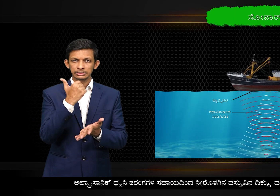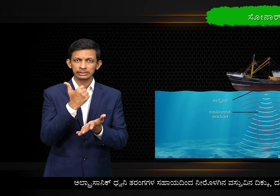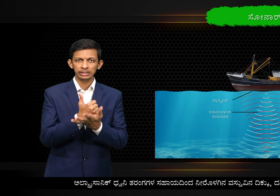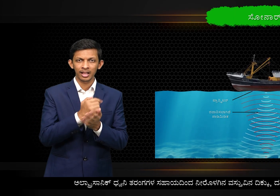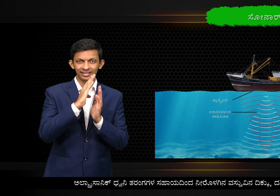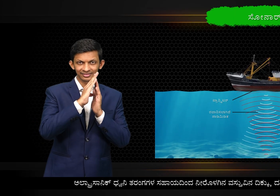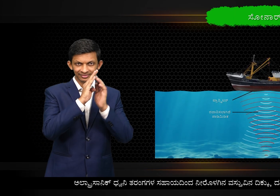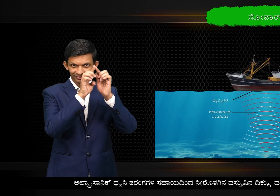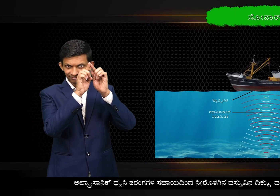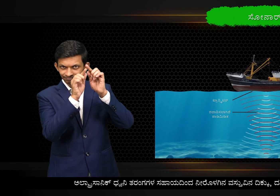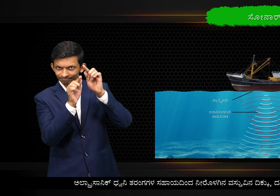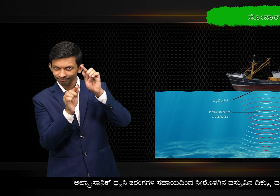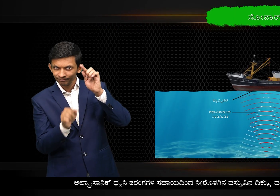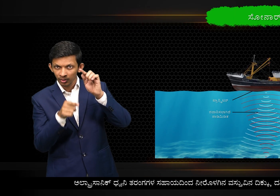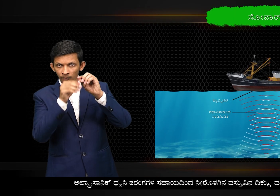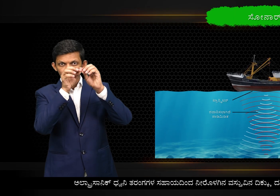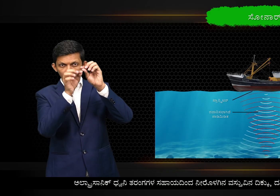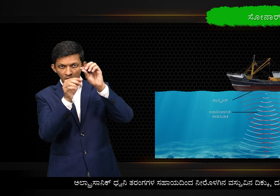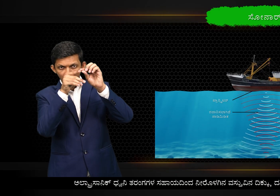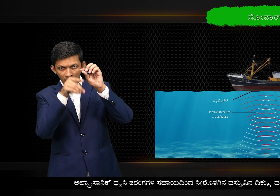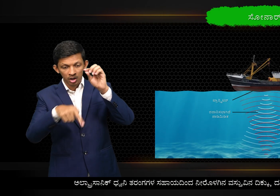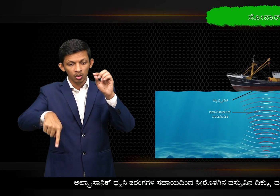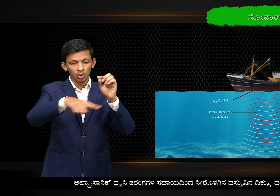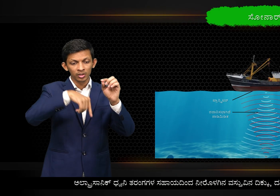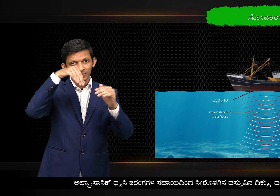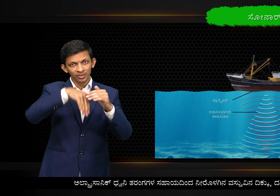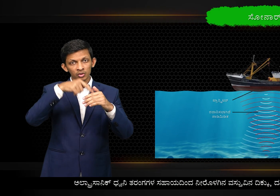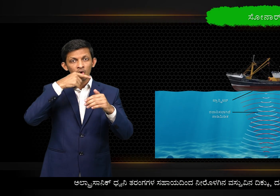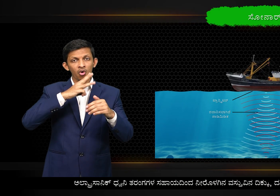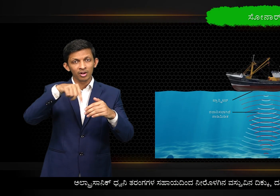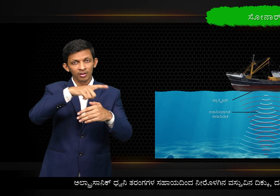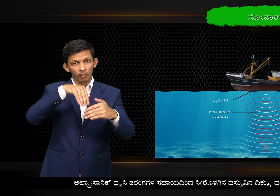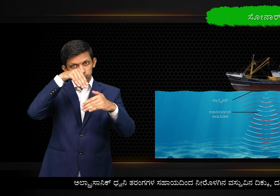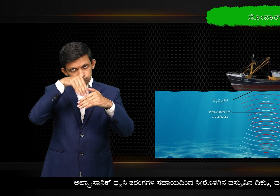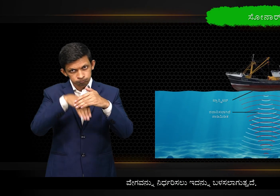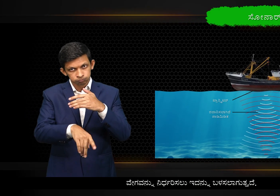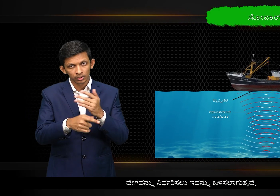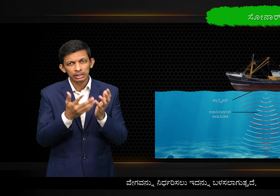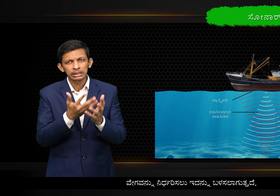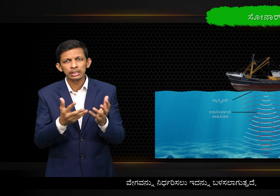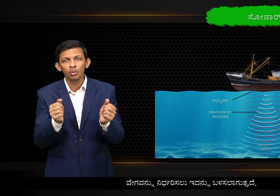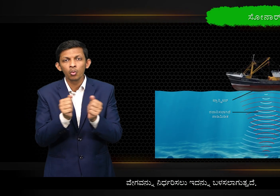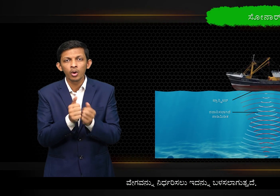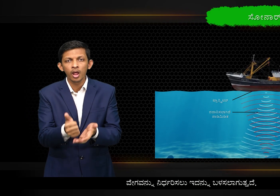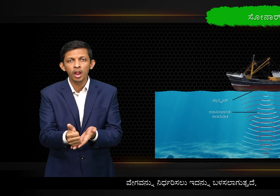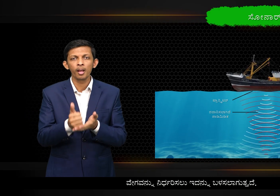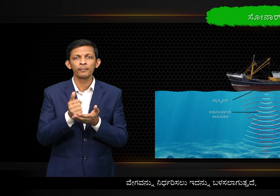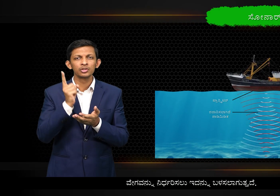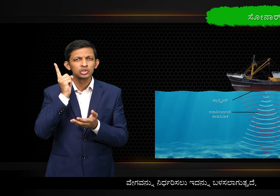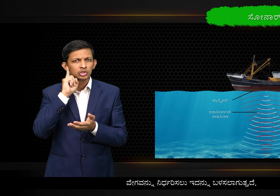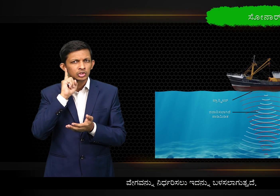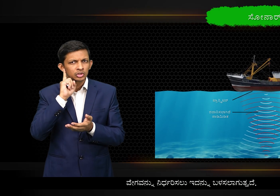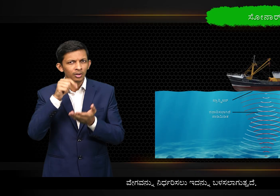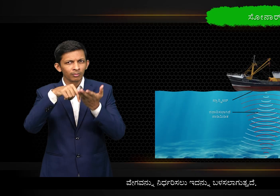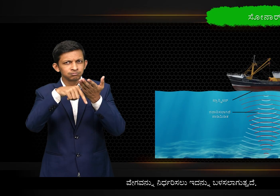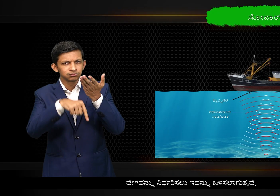ಅಲ್ಟ್ರಾಸಾನಿಕ್ ಧ್ವನಿ ತರಂಗಗಳ ಸಹಾಯದಿಂದ ನೀರೊಳಗಿನ ವಸ್ತುವಿನ ದಿಕ್ಕು, ದೂರ ಮತ್ತು ವೇಗವನ್ನು ನಿರ್ಧರಿಸಲು ಇದನ್ನು